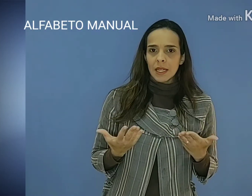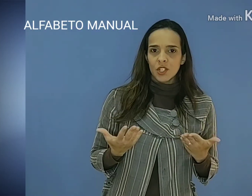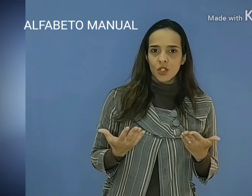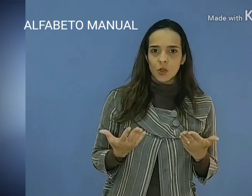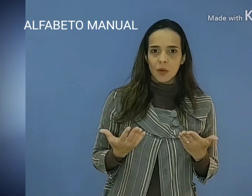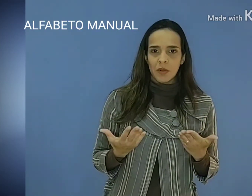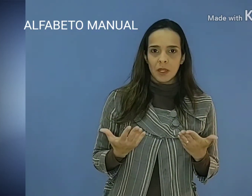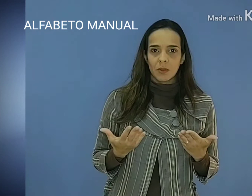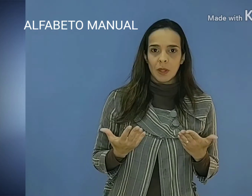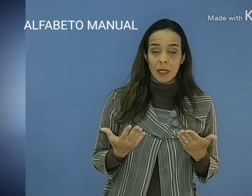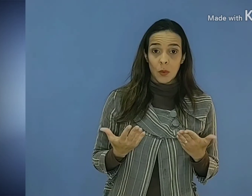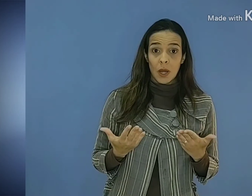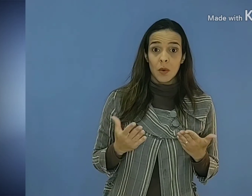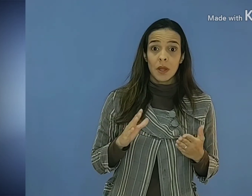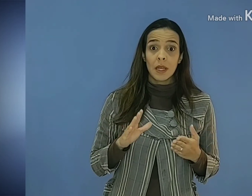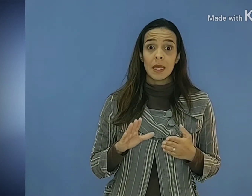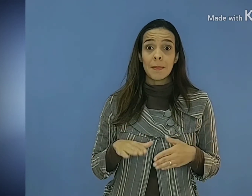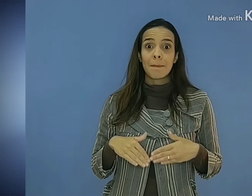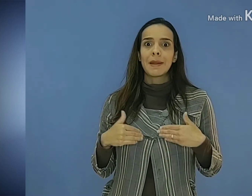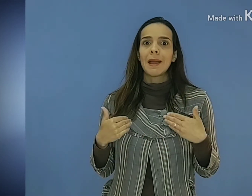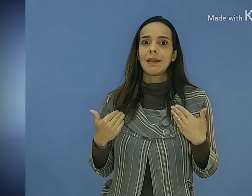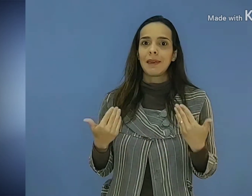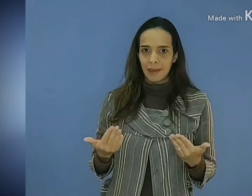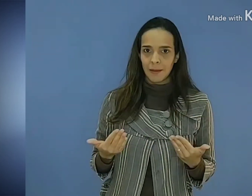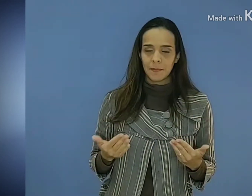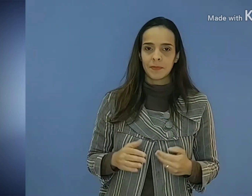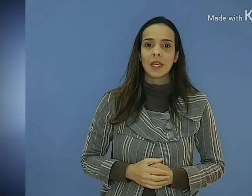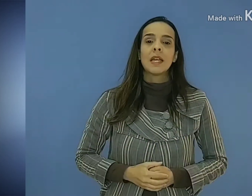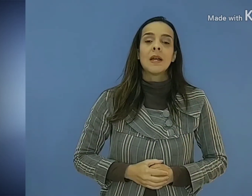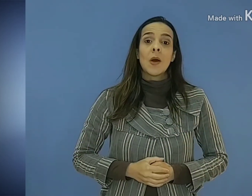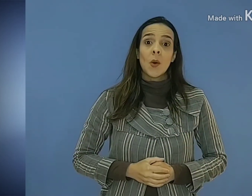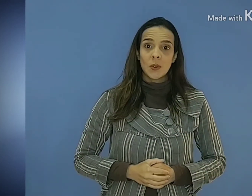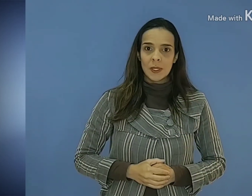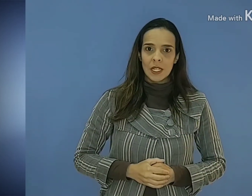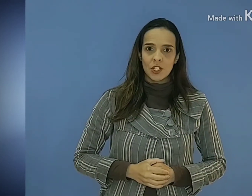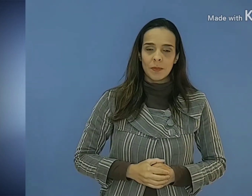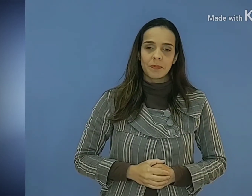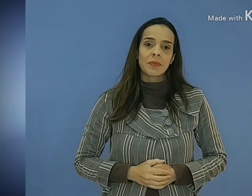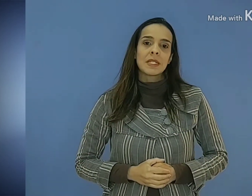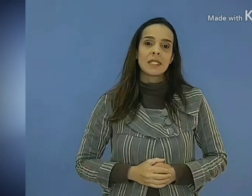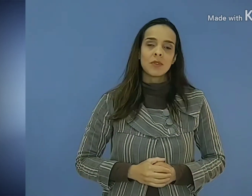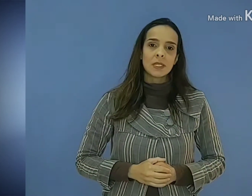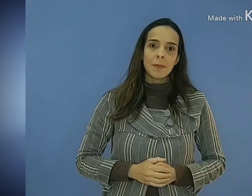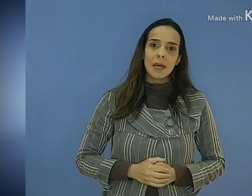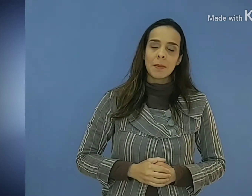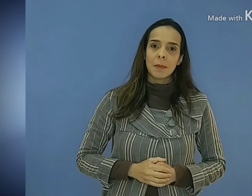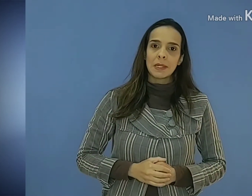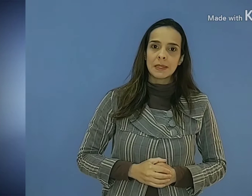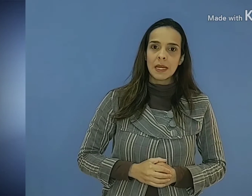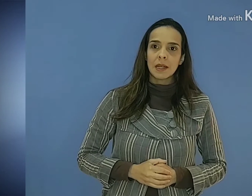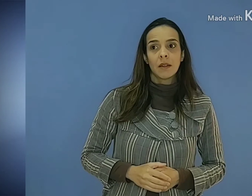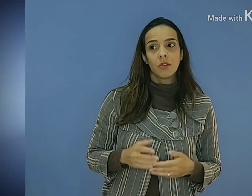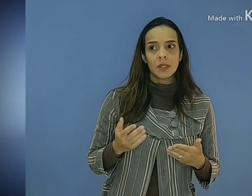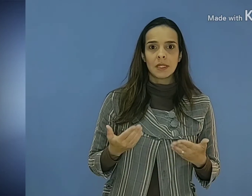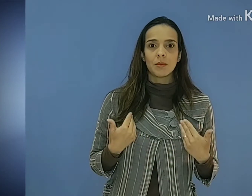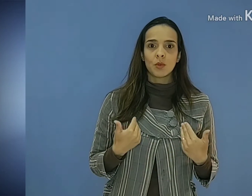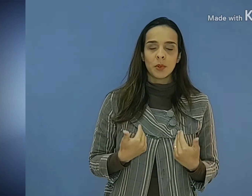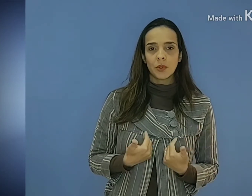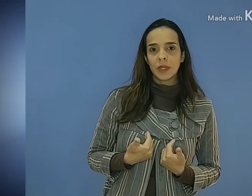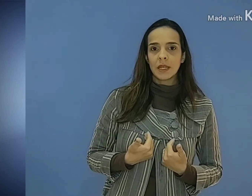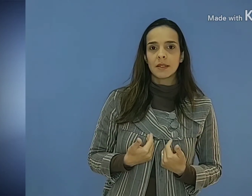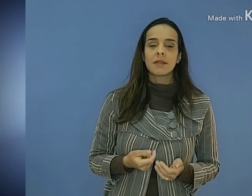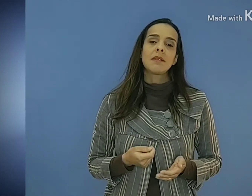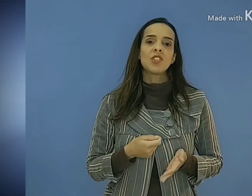Por que a gente usa o alfabeto manual e para quê? Ou seja, se você parar para pensar, nós